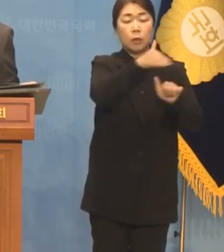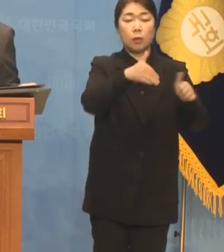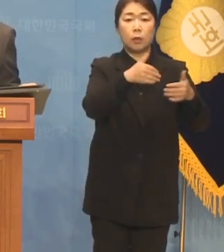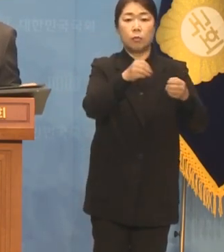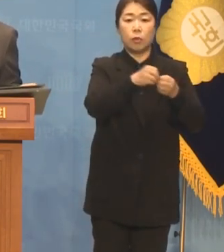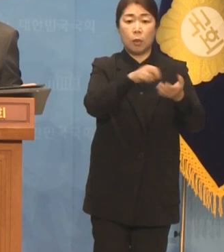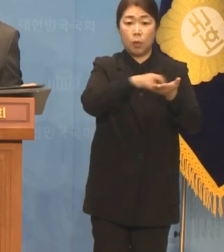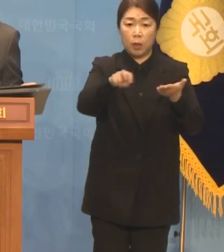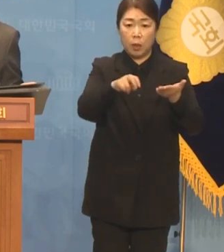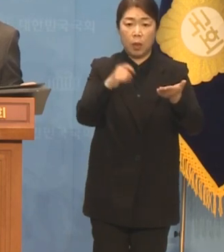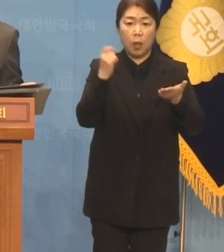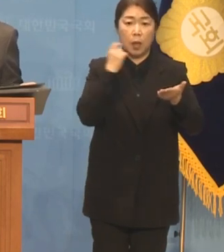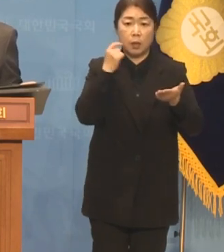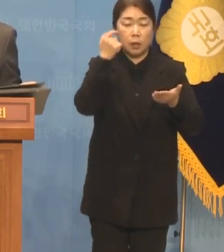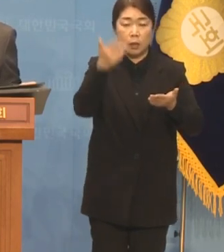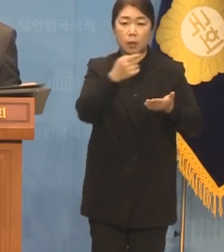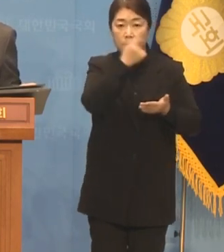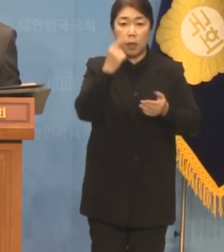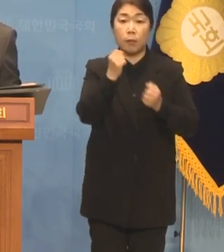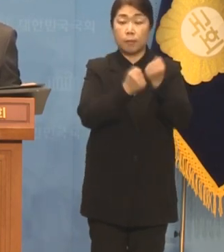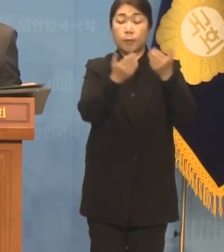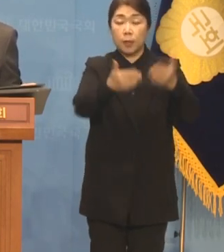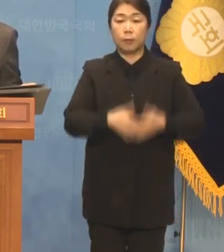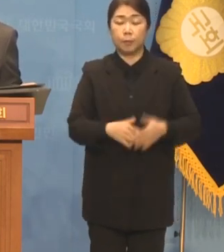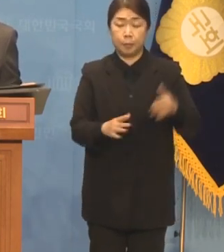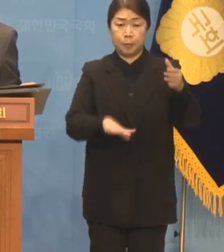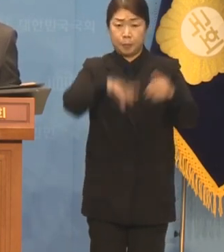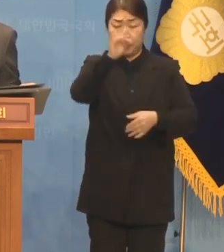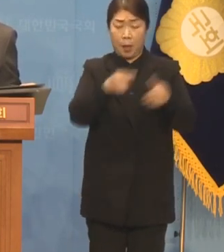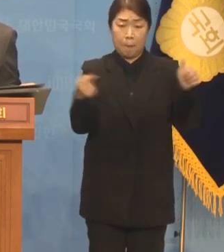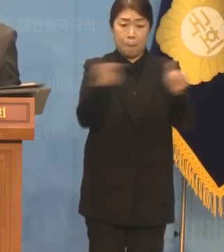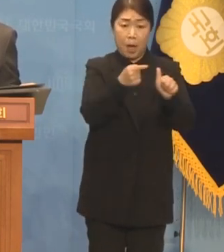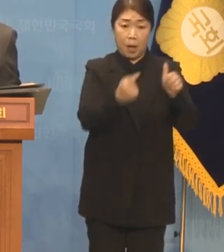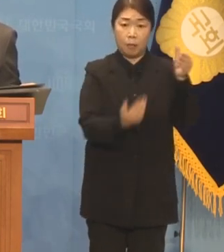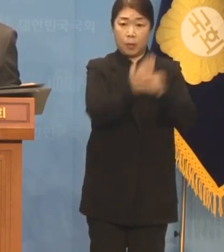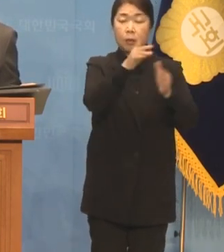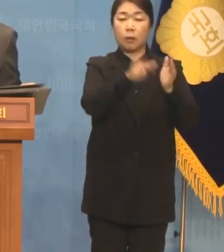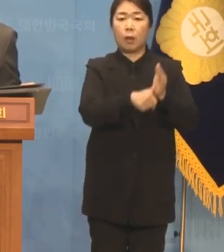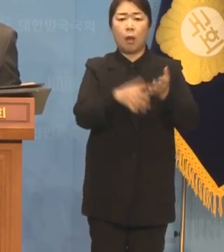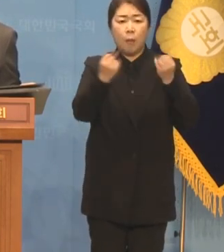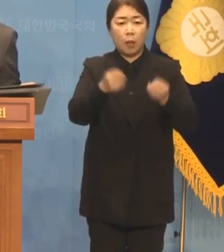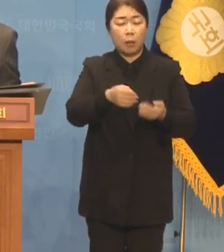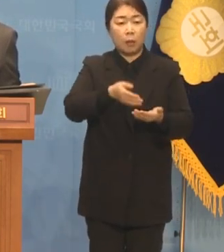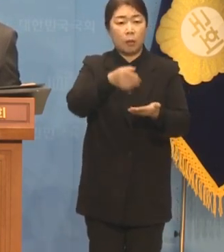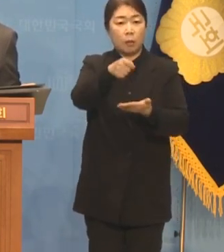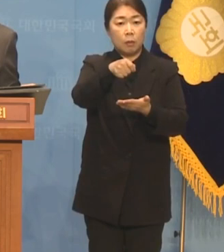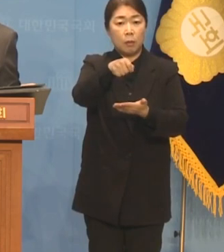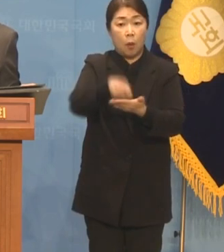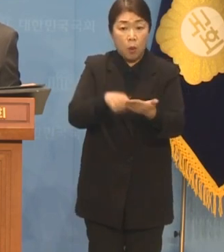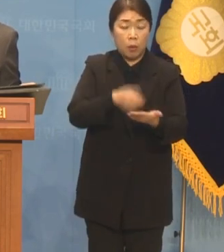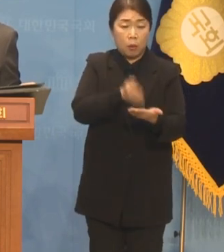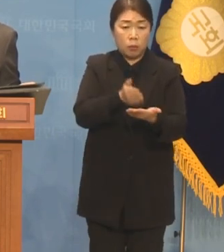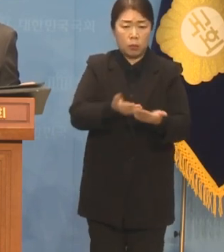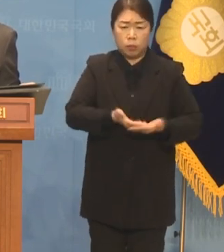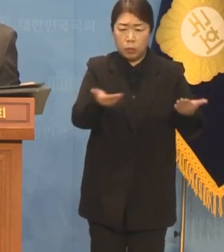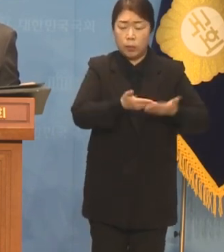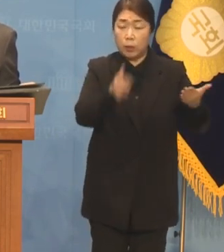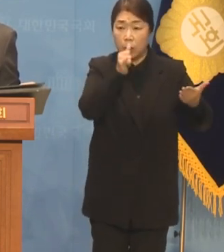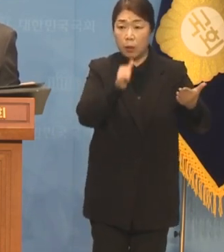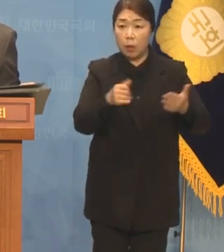말씀을 드리겠습니다. 사건 초기에 많은 언론들의 보도가 이어졌습니다.